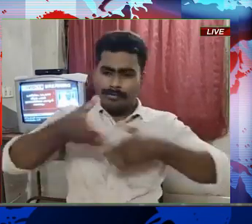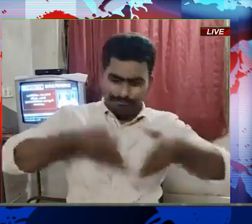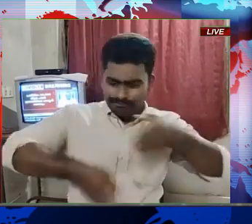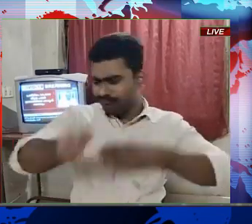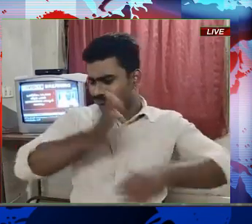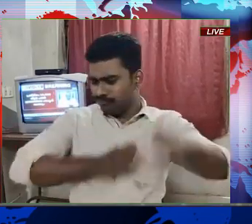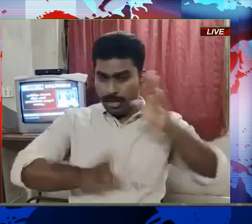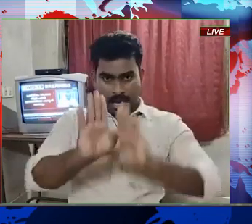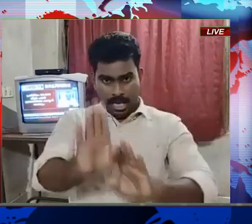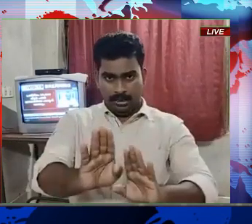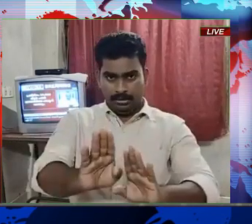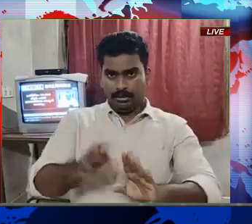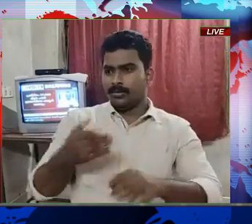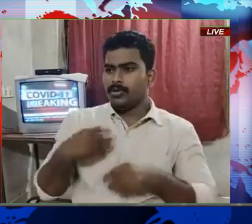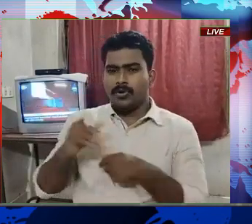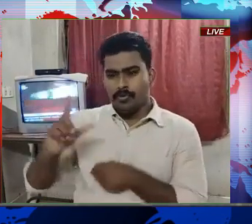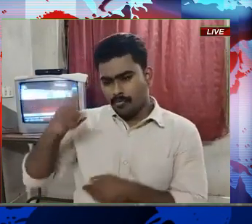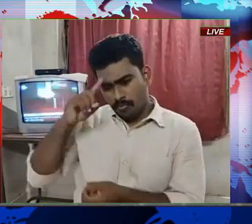അതിഥി തൊഴിലാളികൾക്ക്